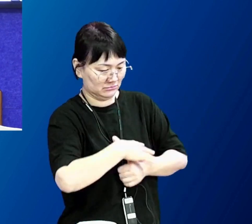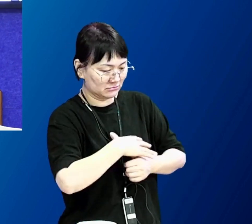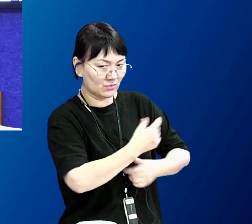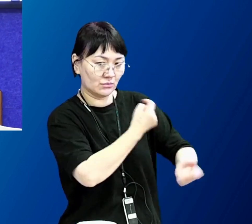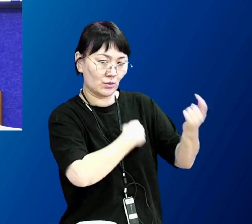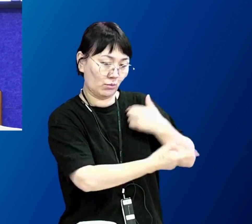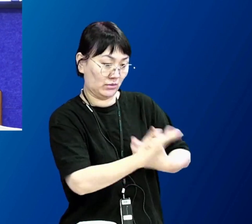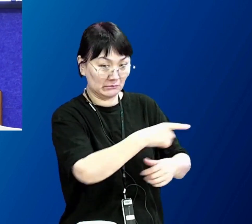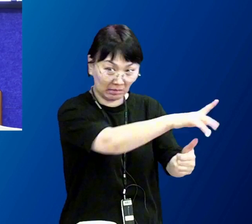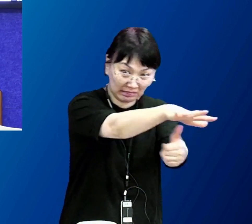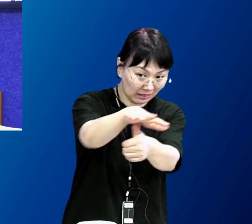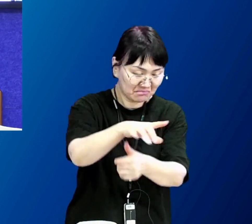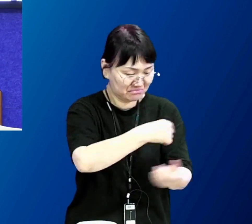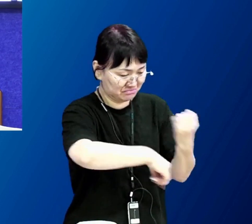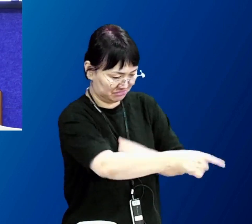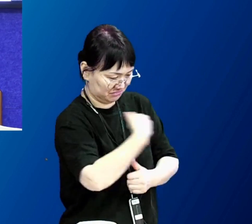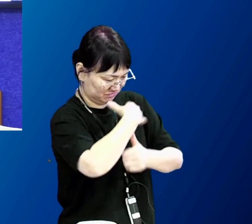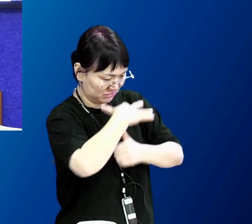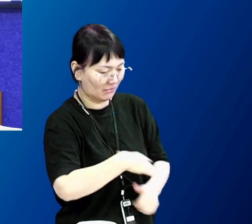ийнэ гэж хэлсэн баг.